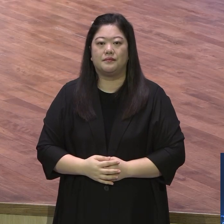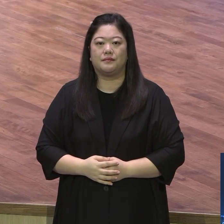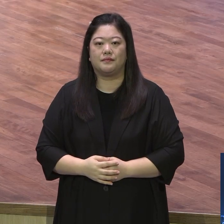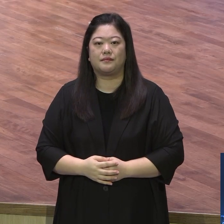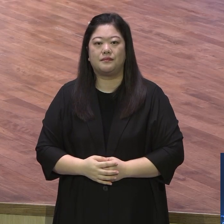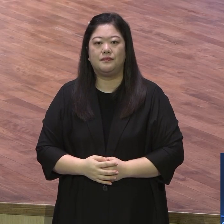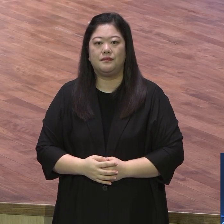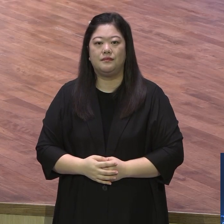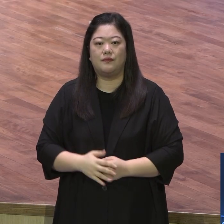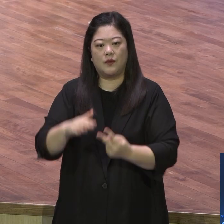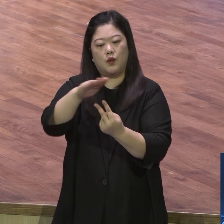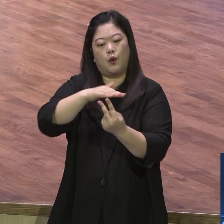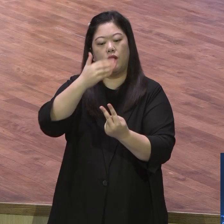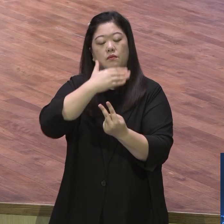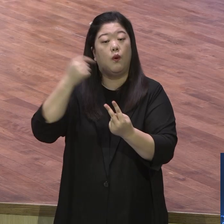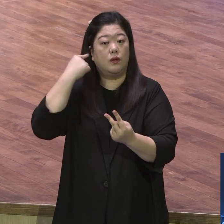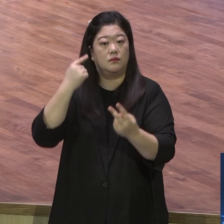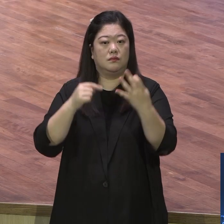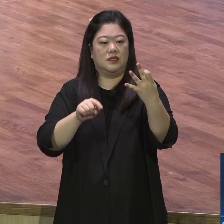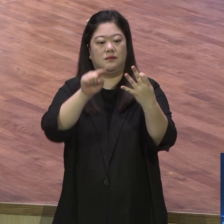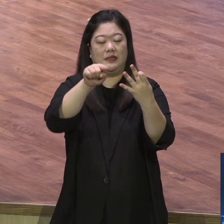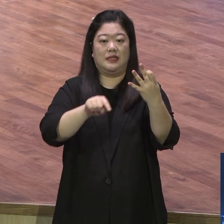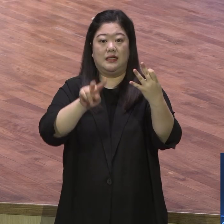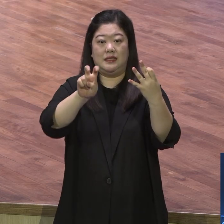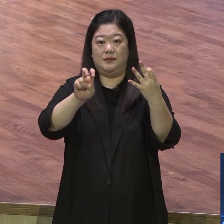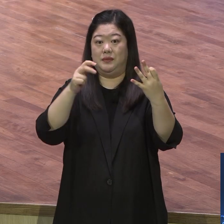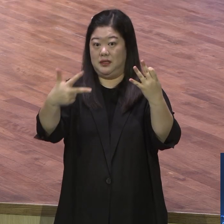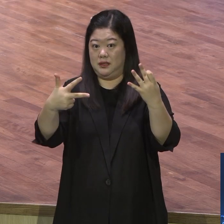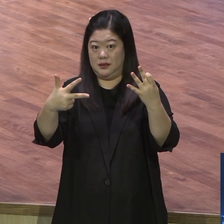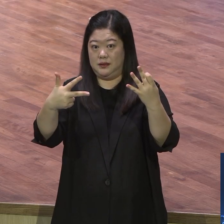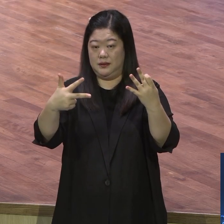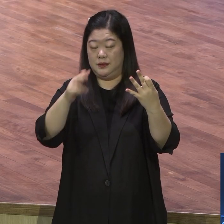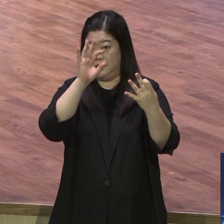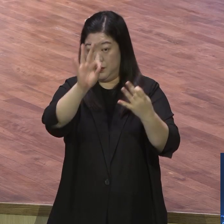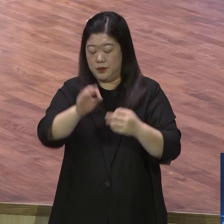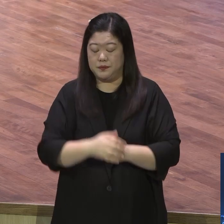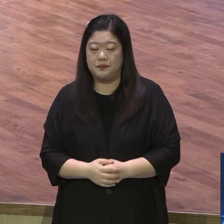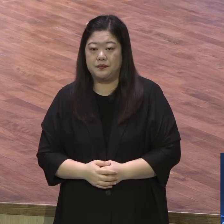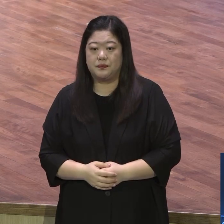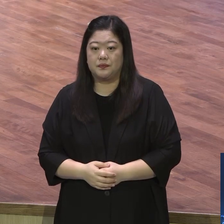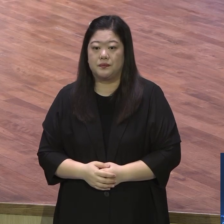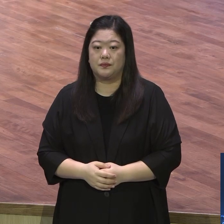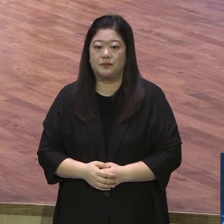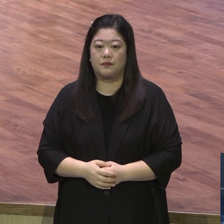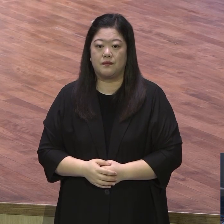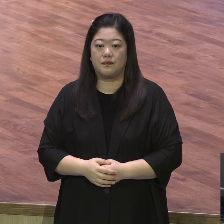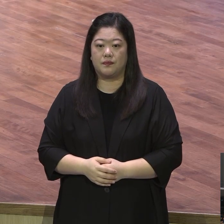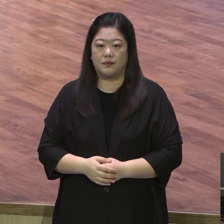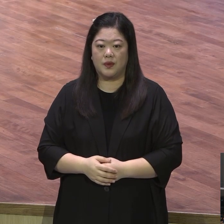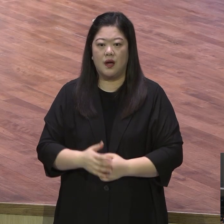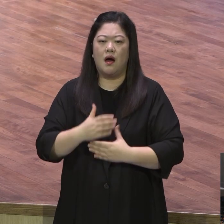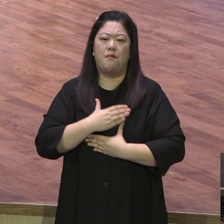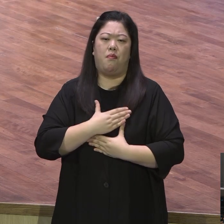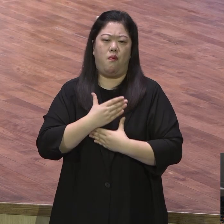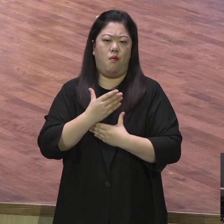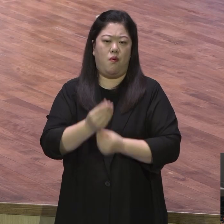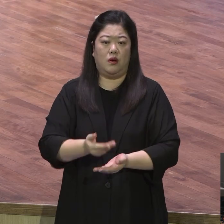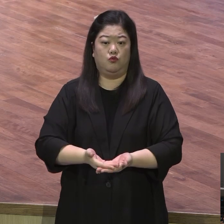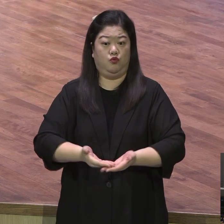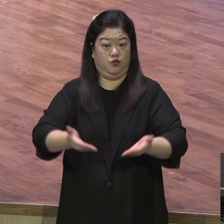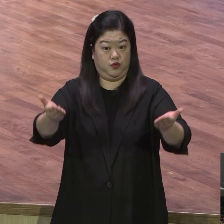요한봉 14단기 입출제를 하면 예수님께서 이 사실을 직접 강조해서 평안을 너에게 끼치노니